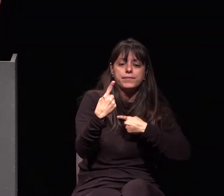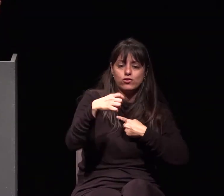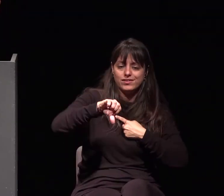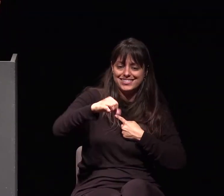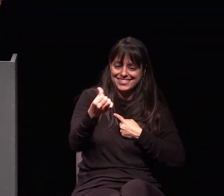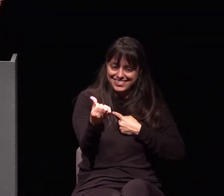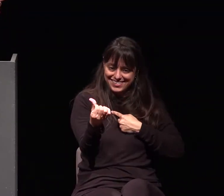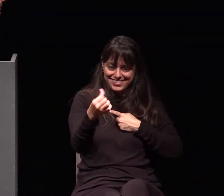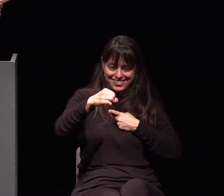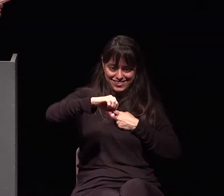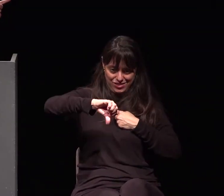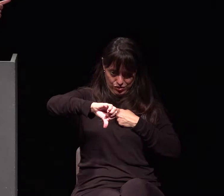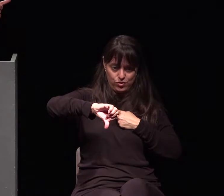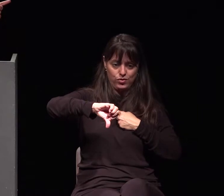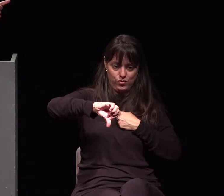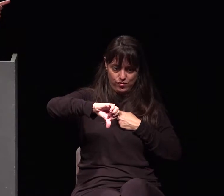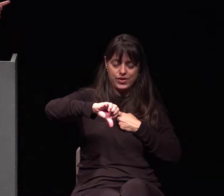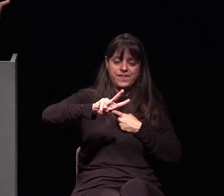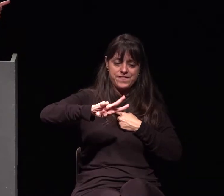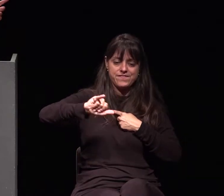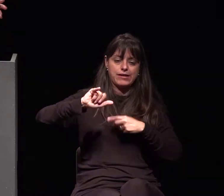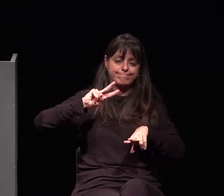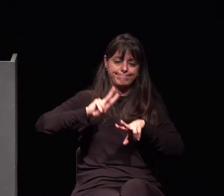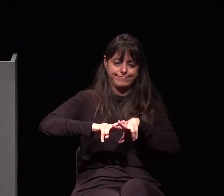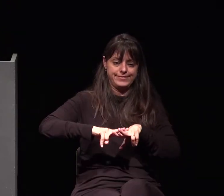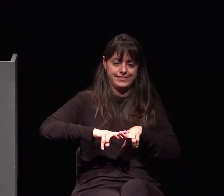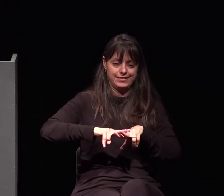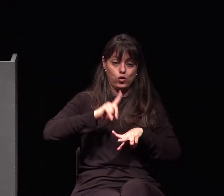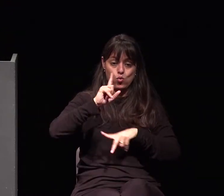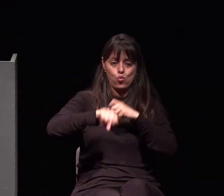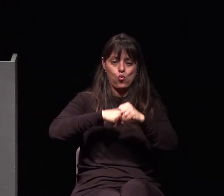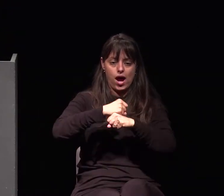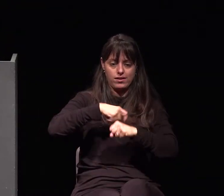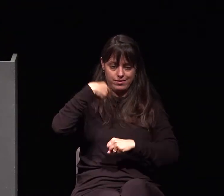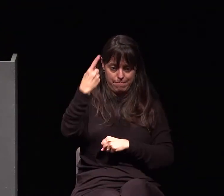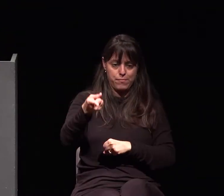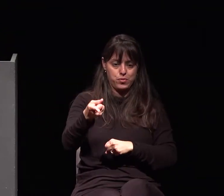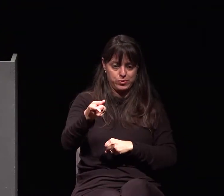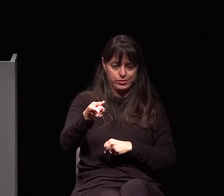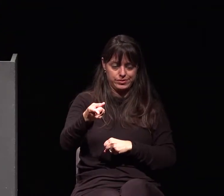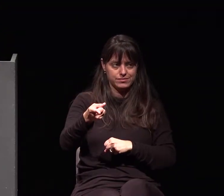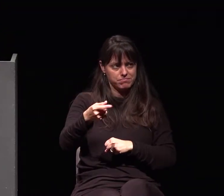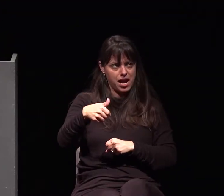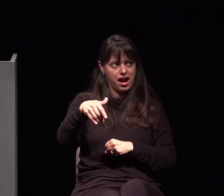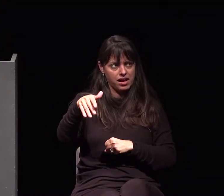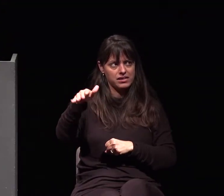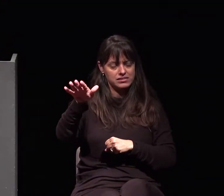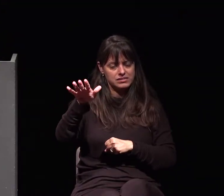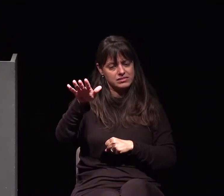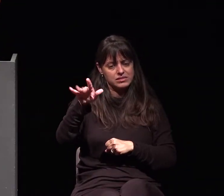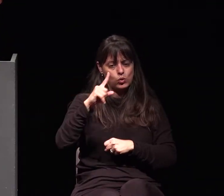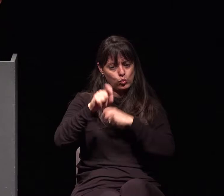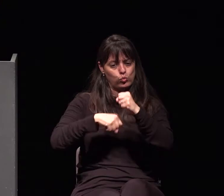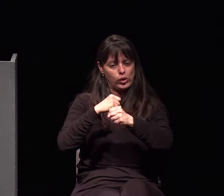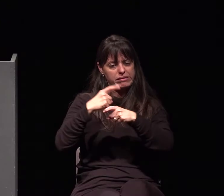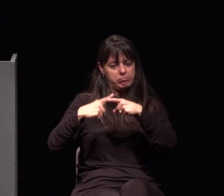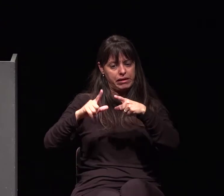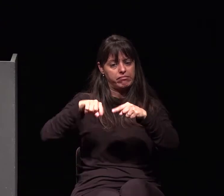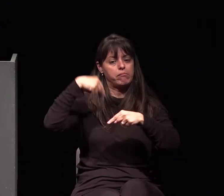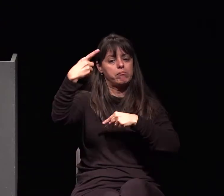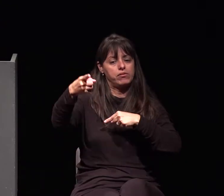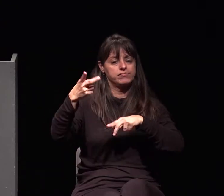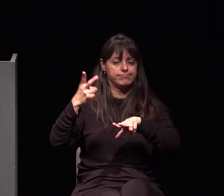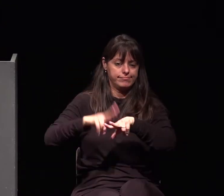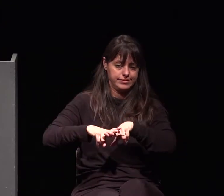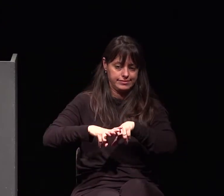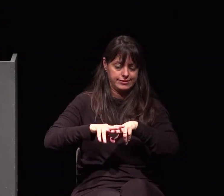no final de 1969, quer dizer, um ano depois, mais de um ano, né? Quase um ano e meio depois.